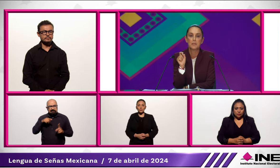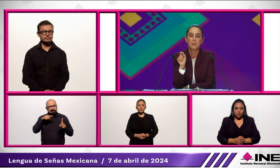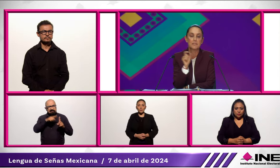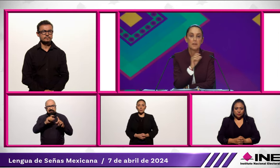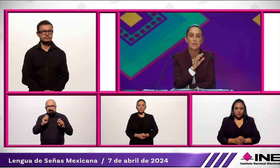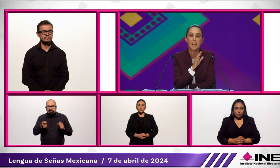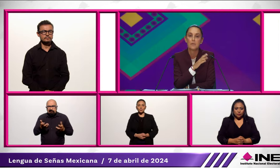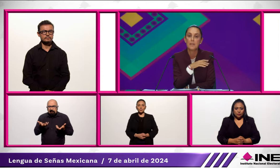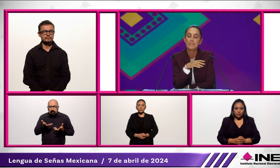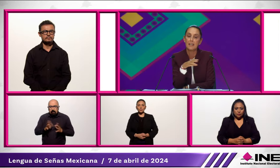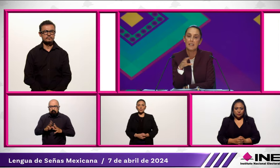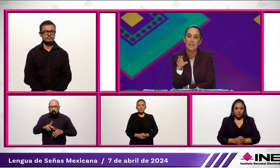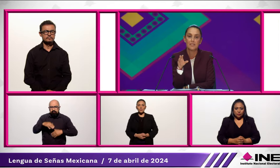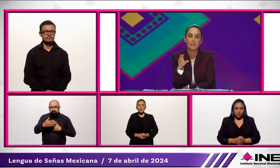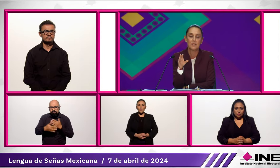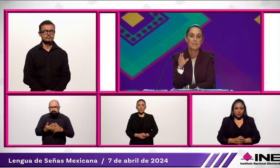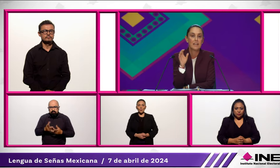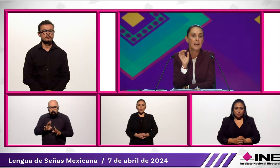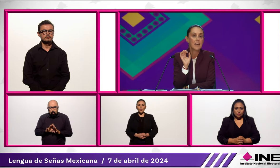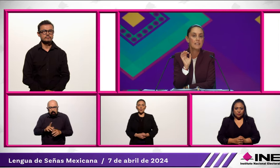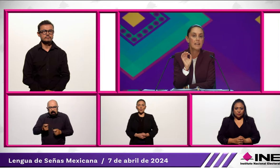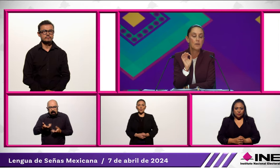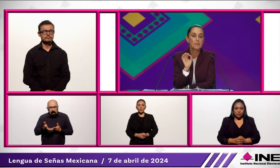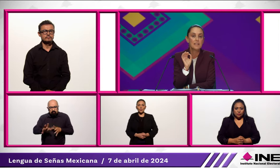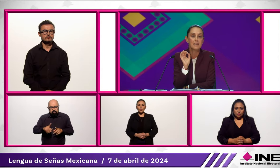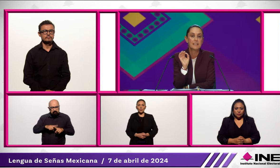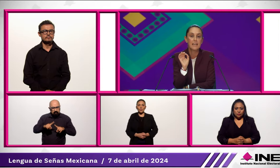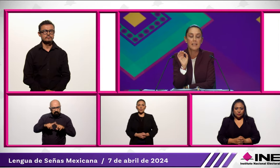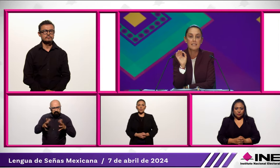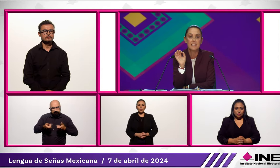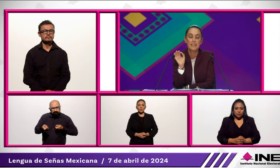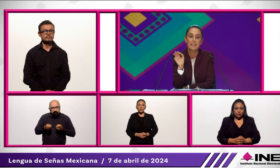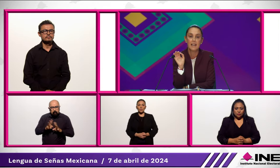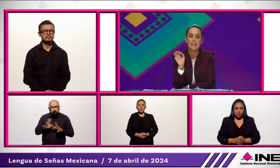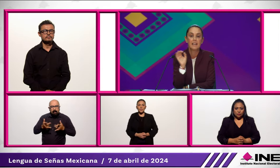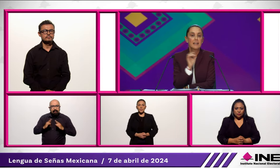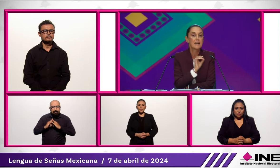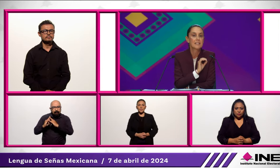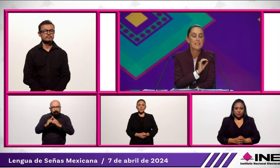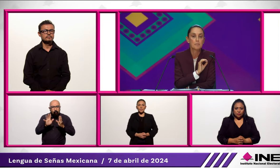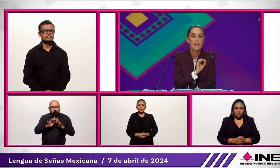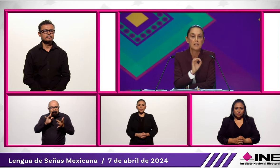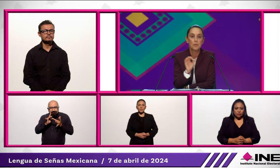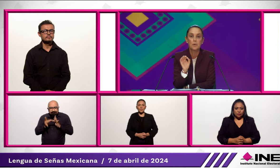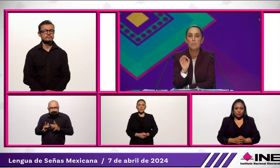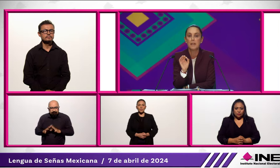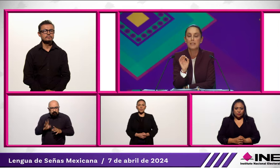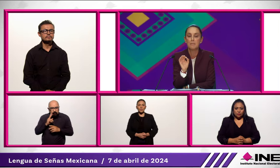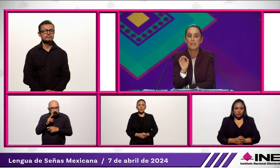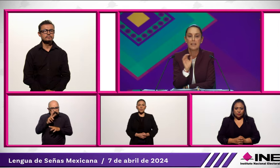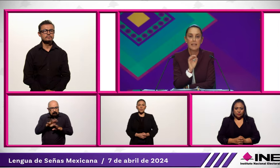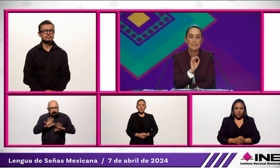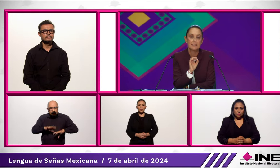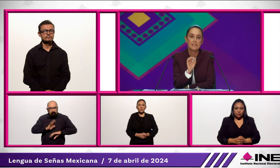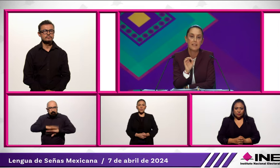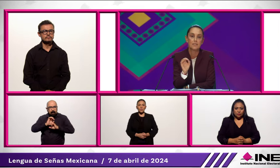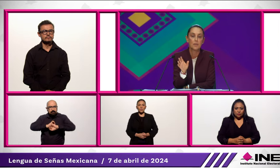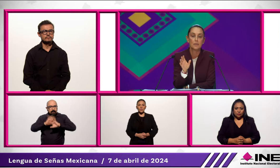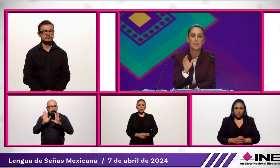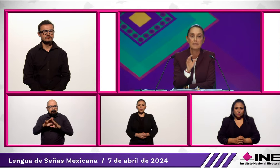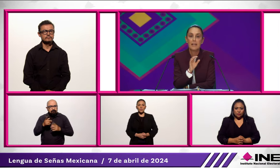nos permitió desarrollar una serie de acciones, entre otras el Tianguis Digital, que transparentó completamente